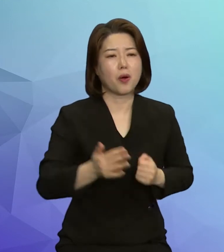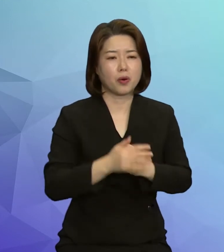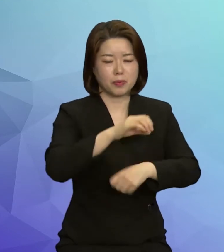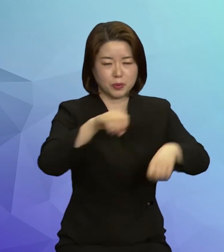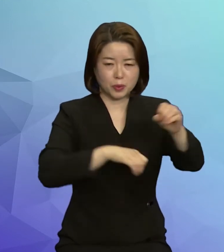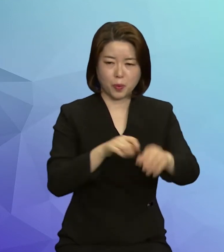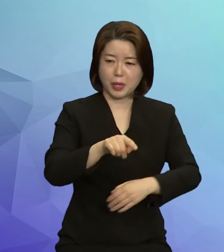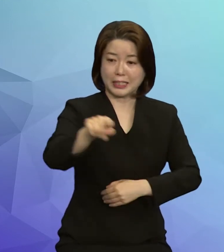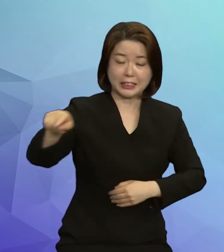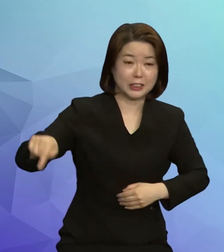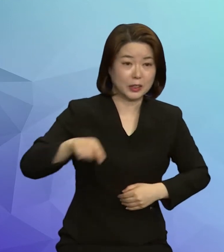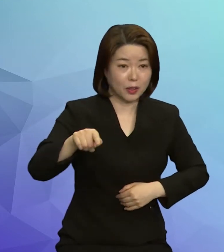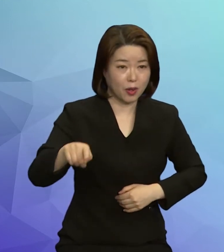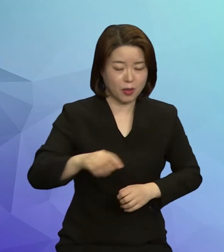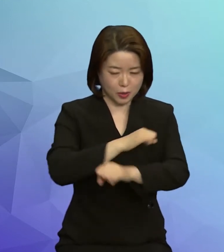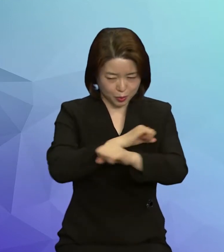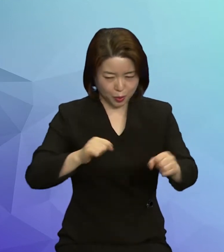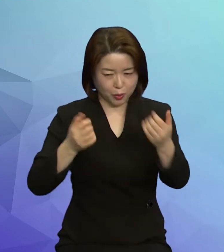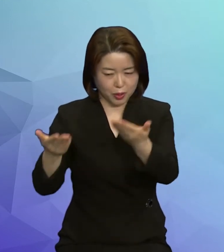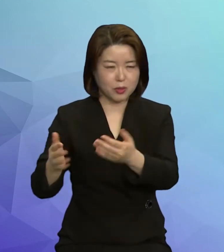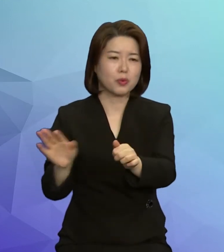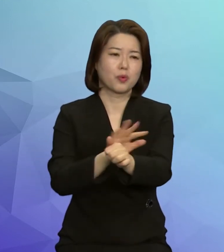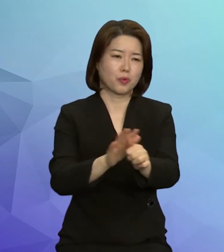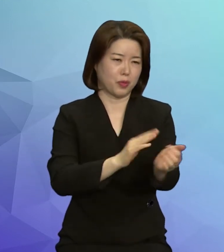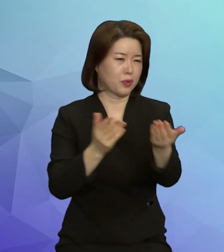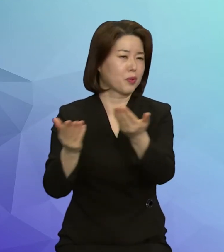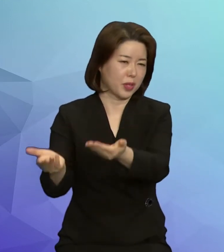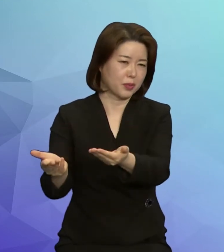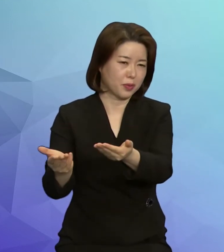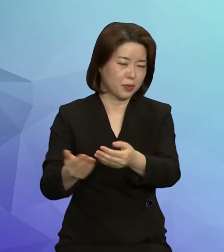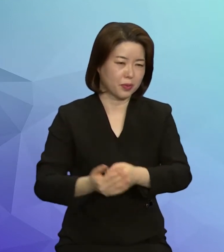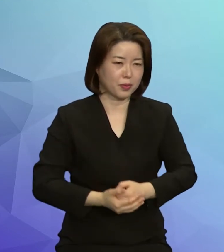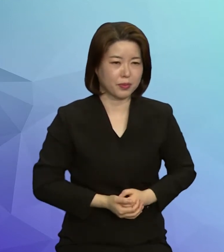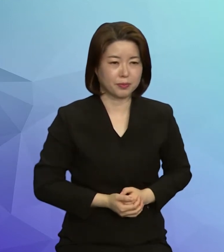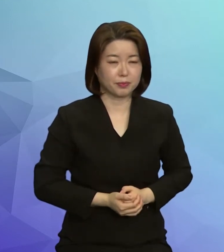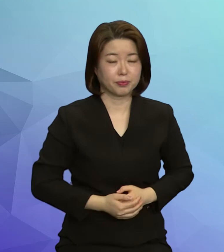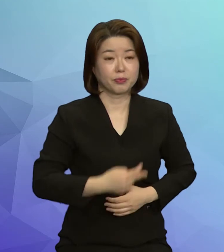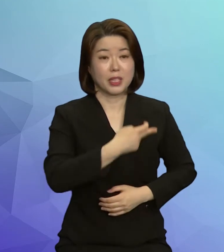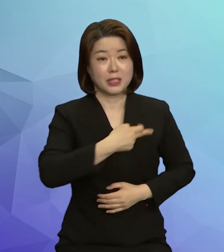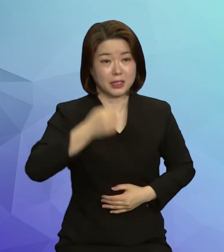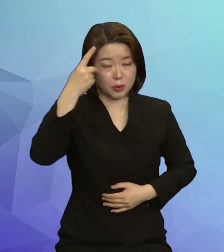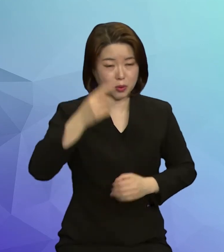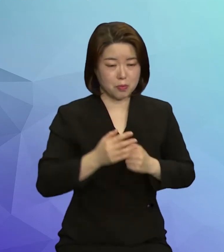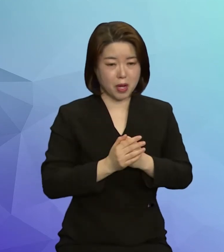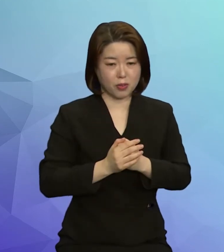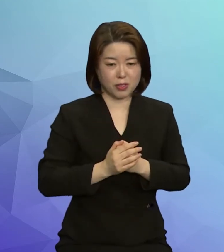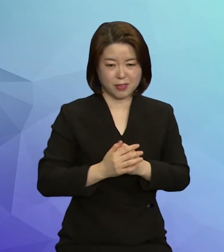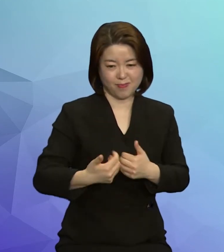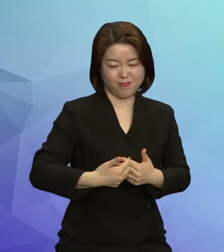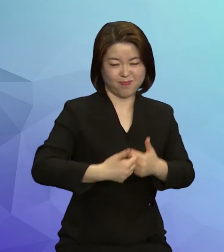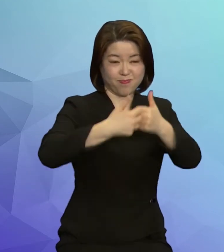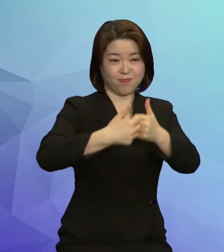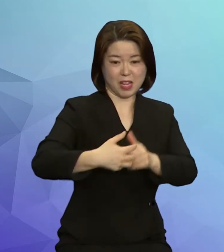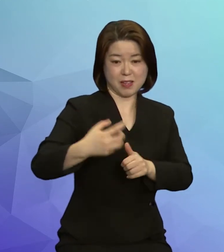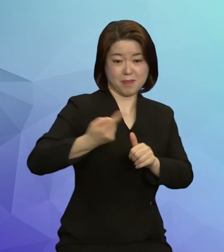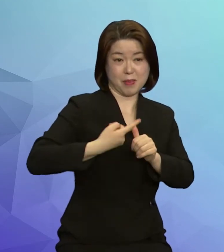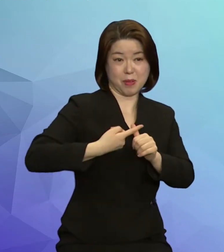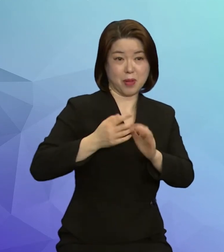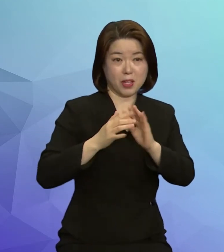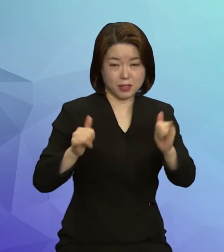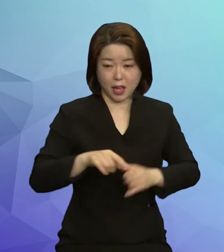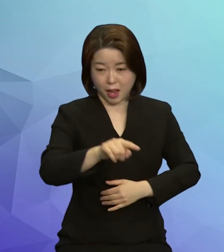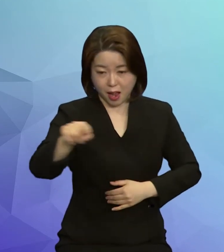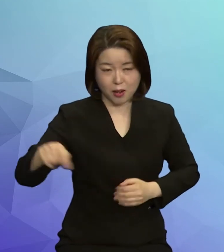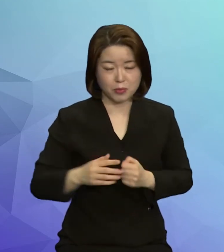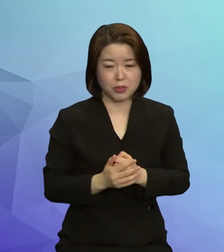여러분은 도리어 그를 용서해주고 위로해 주어야 합니다. 사도 바울을 대적하는 이들을